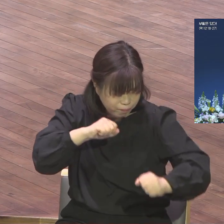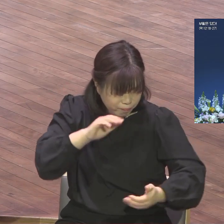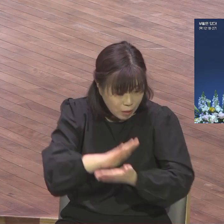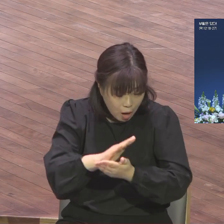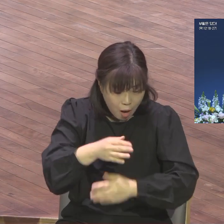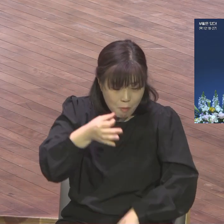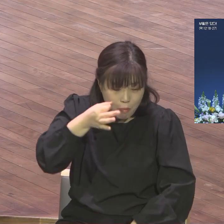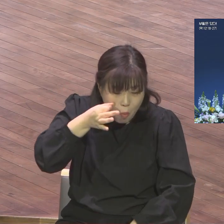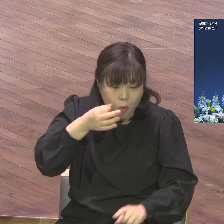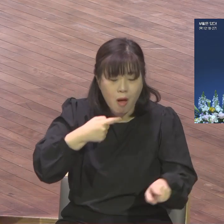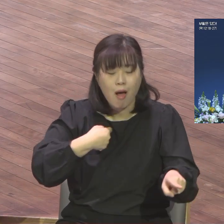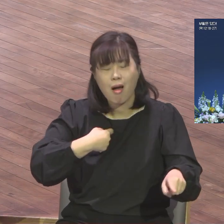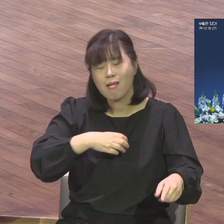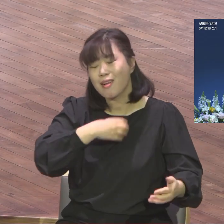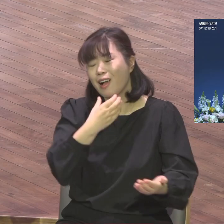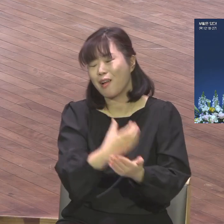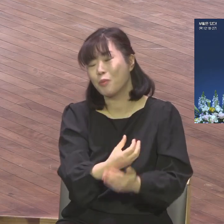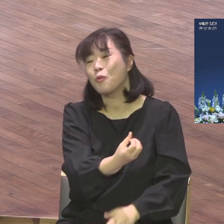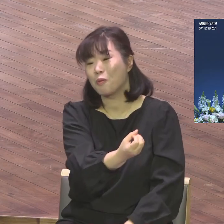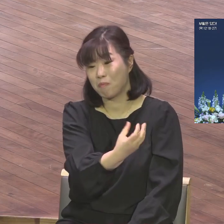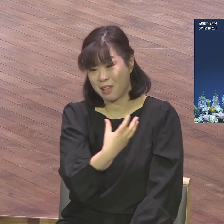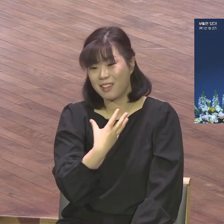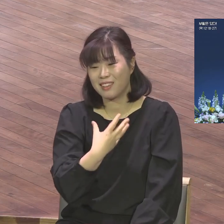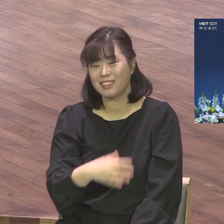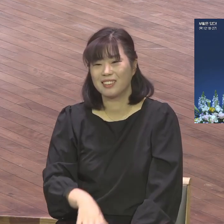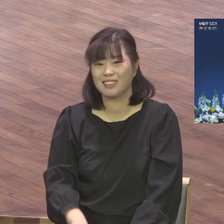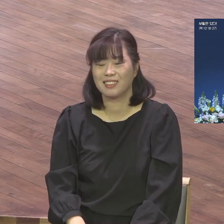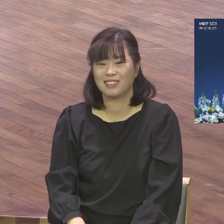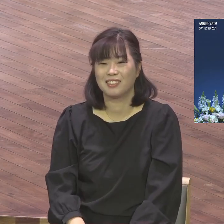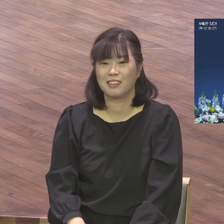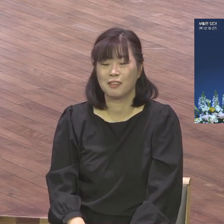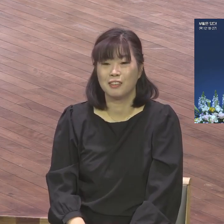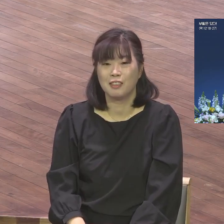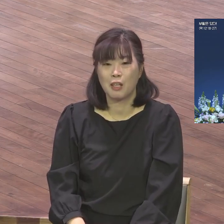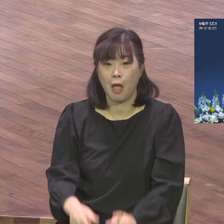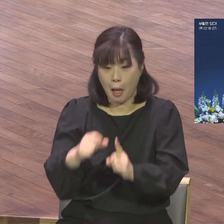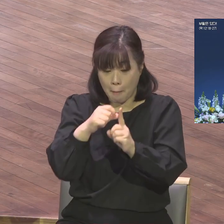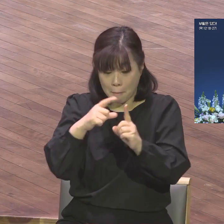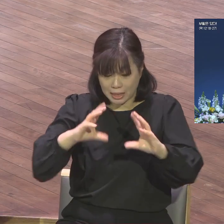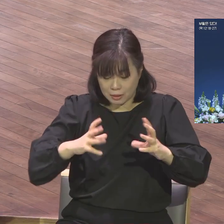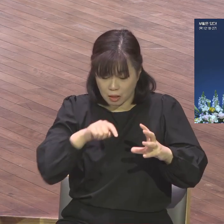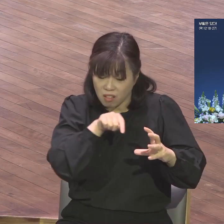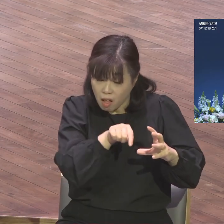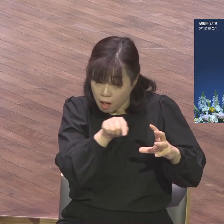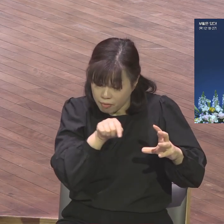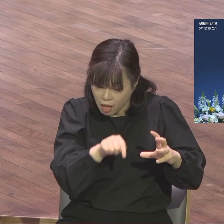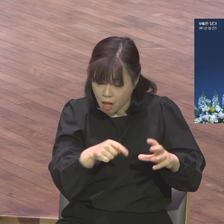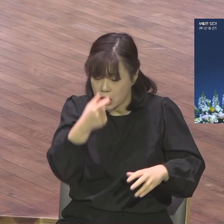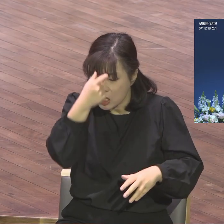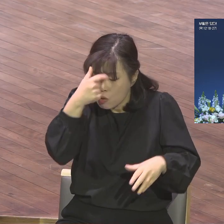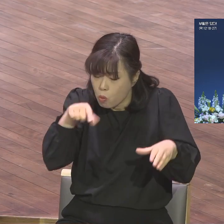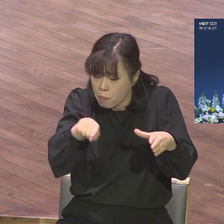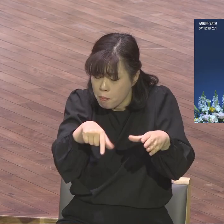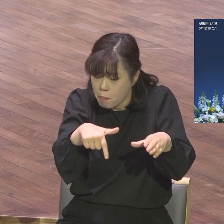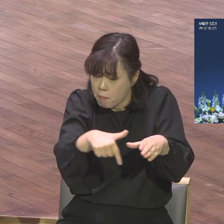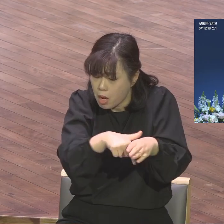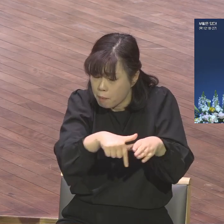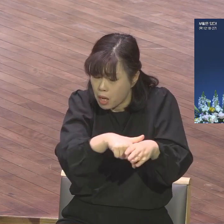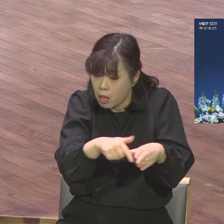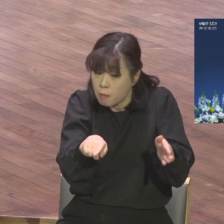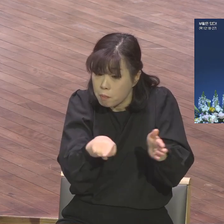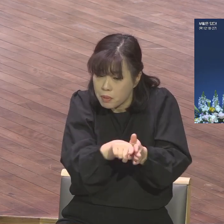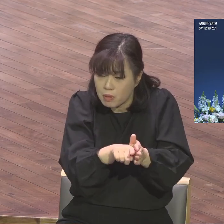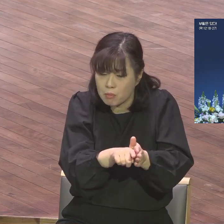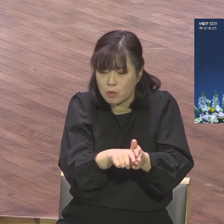무슬림이라 기독교인은 취직도 안 돼요. 그러니까 대학을 졸업해도 물었어요. 대학을 졸업하면